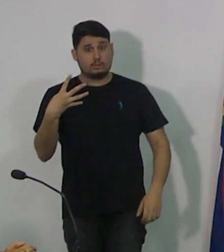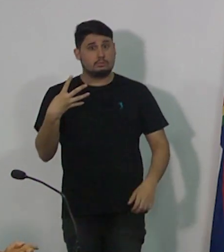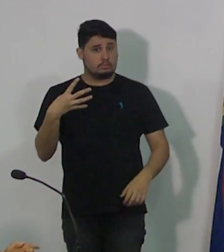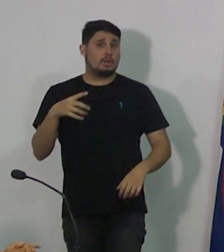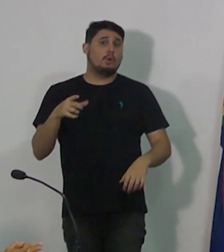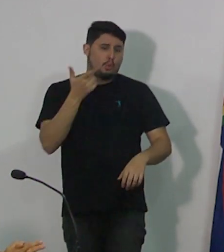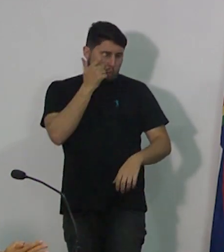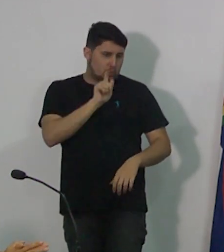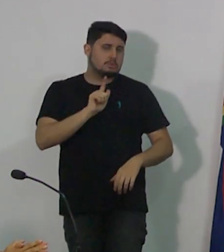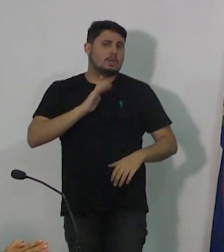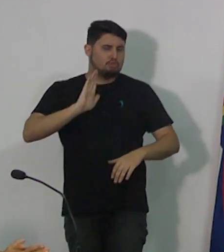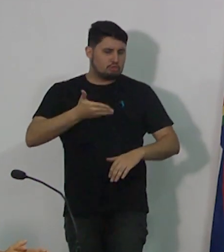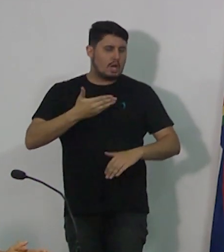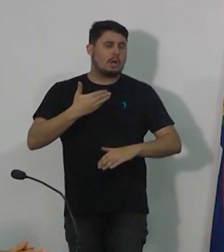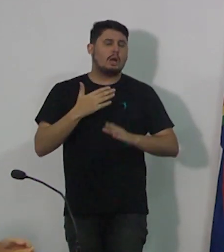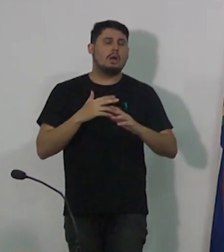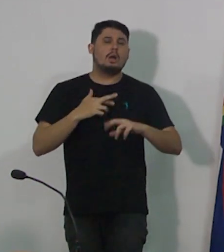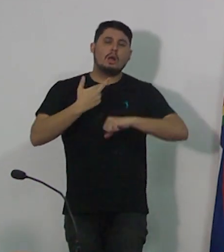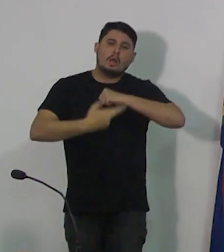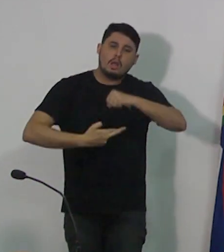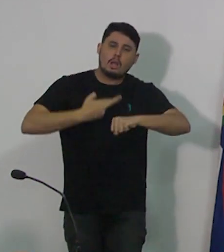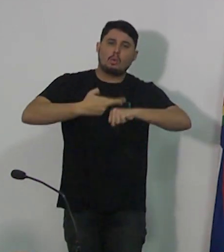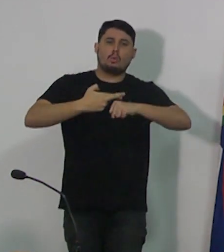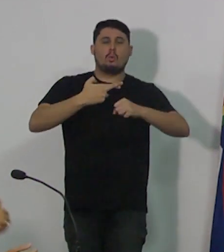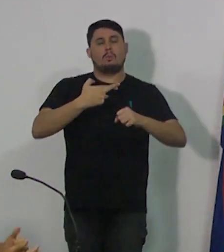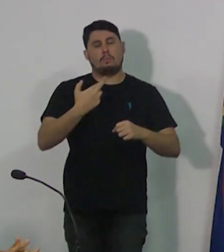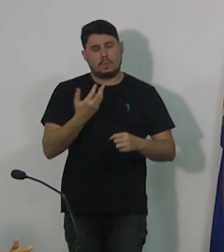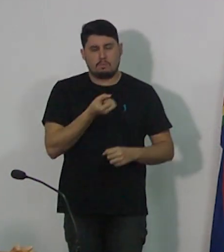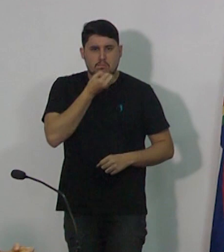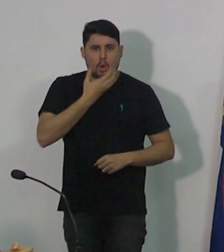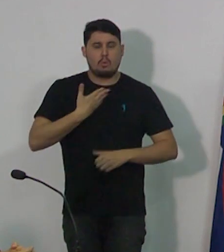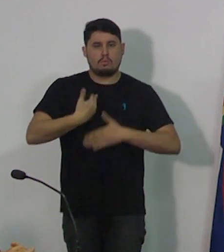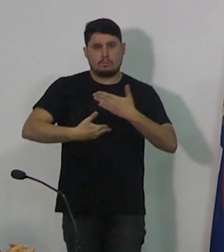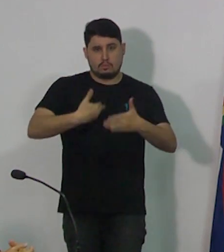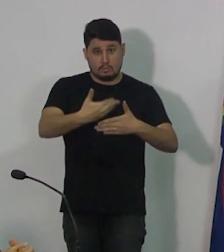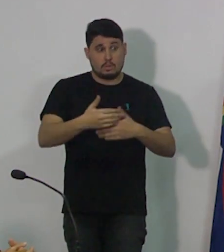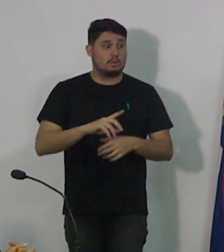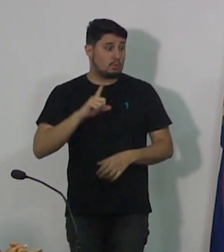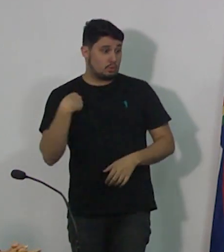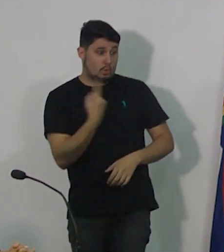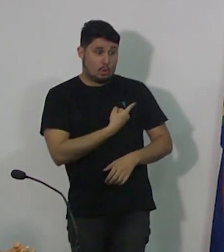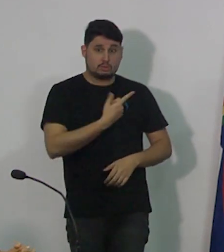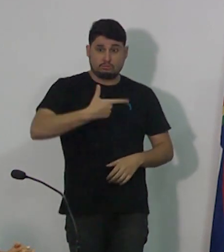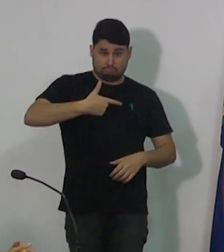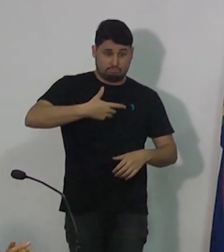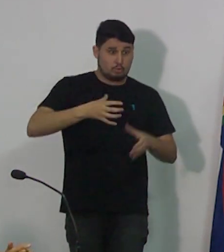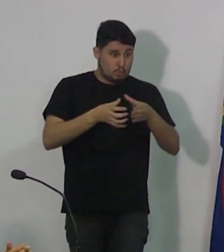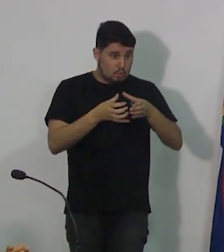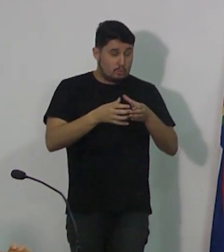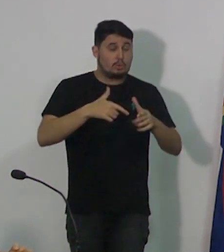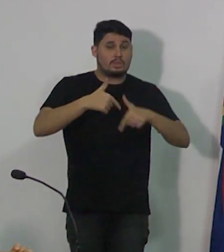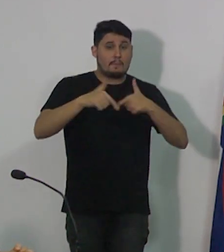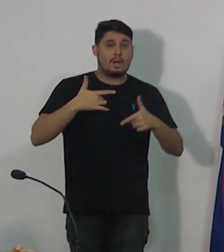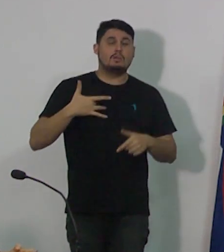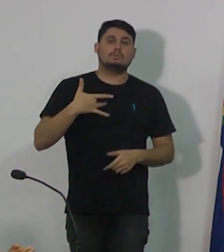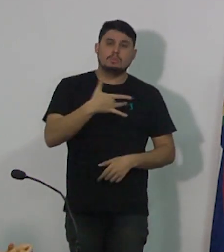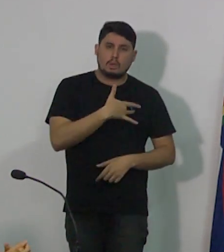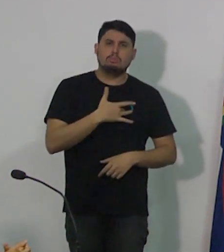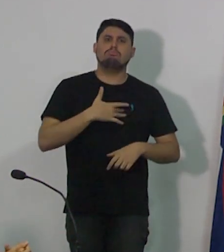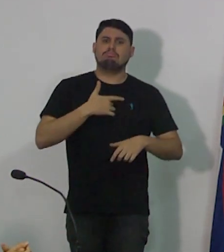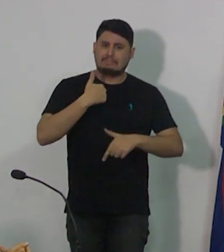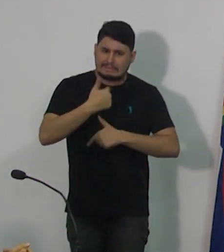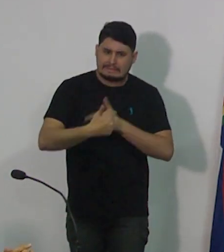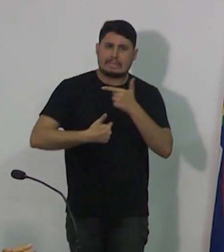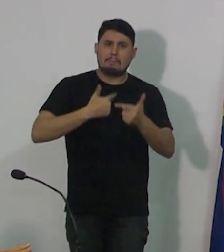aproveitar para dizer que parte da nossa equipe está aqui, que tem trabalhado intensamente para que a gente consiga fazer com que a nossa